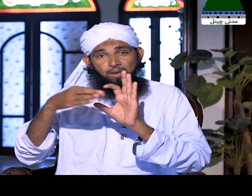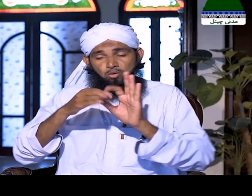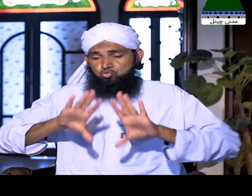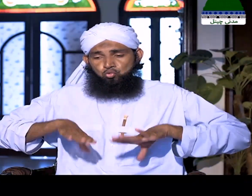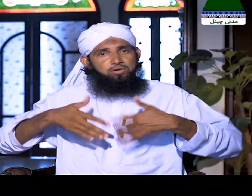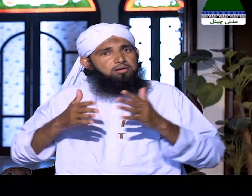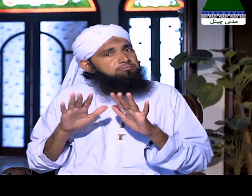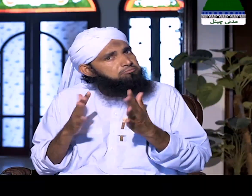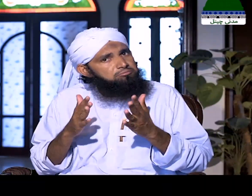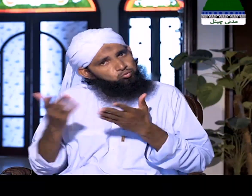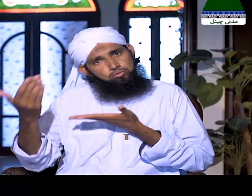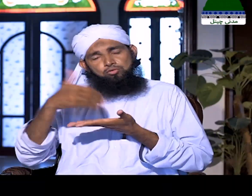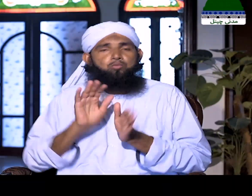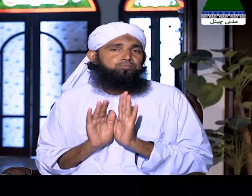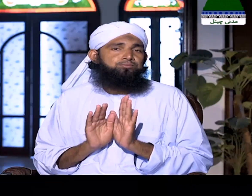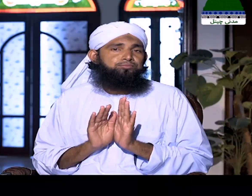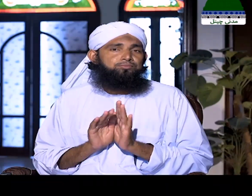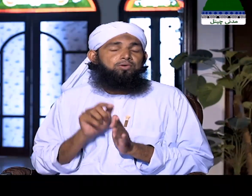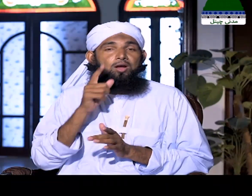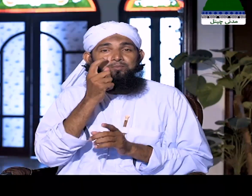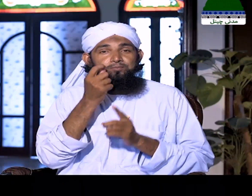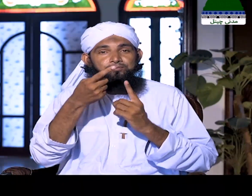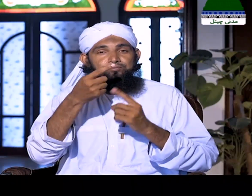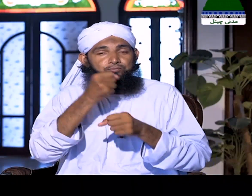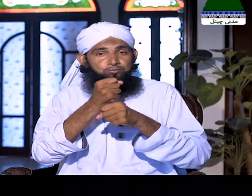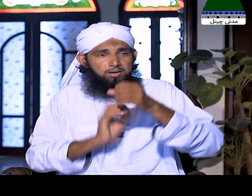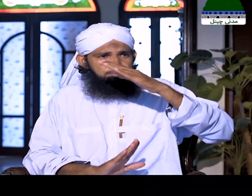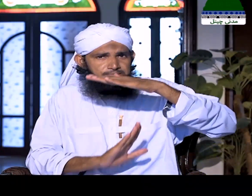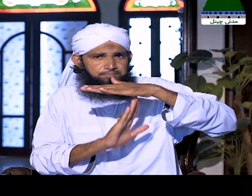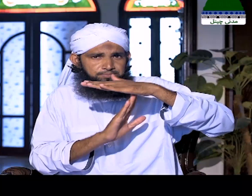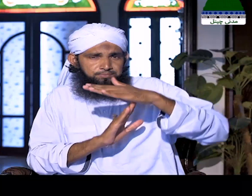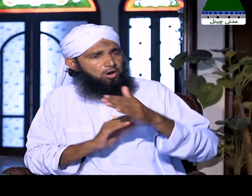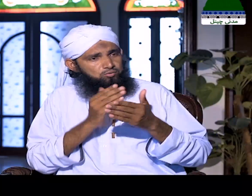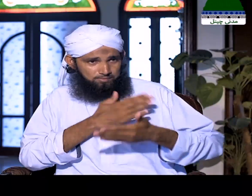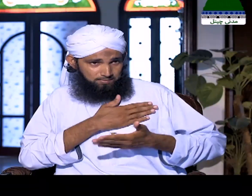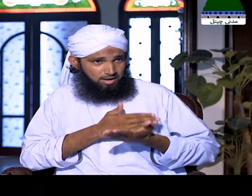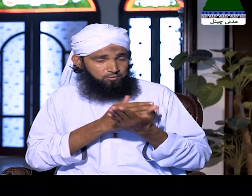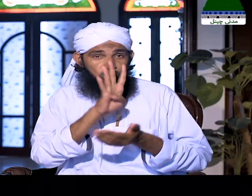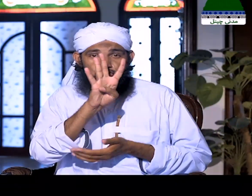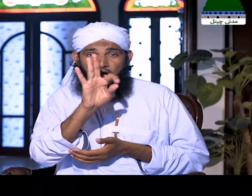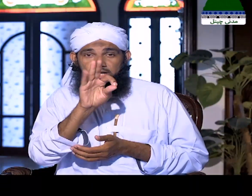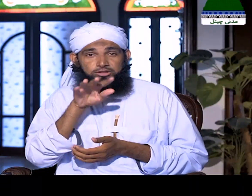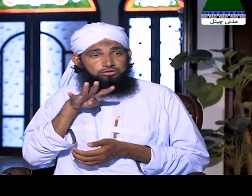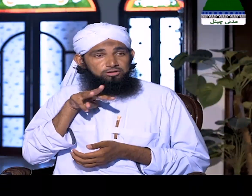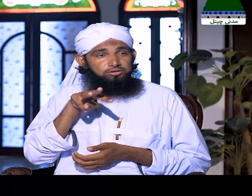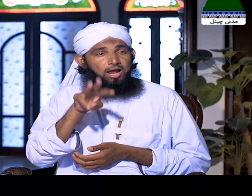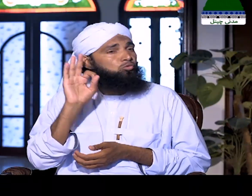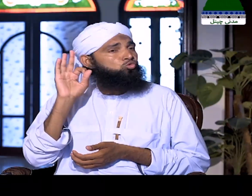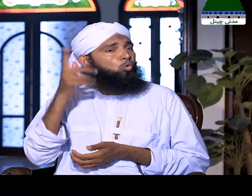محمد بن سلمان نے کہا حضور میں آپ کی بارگاہ میں 40,000 درہم پیش کرتا ہوں۔